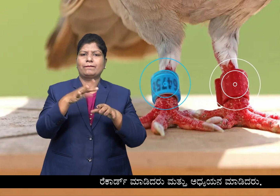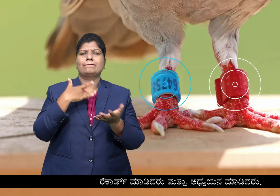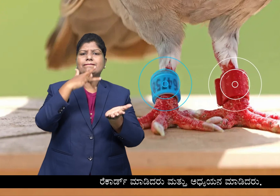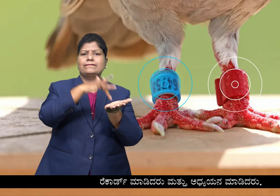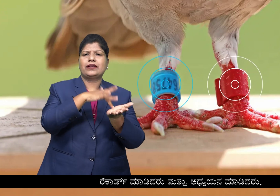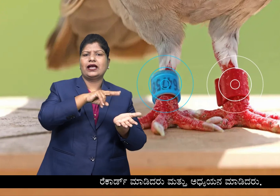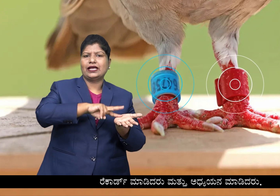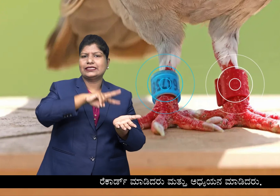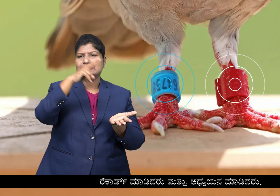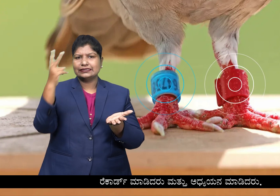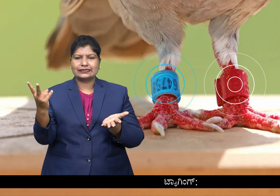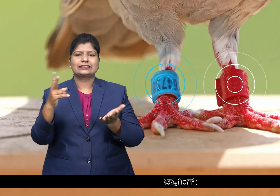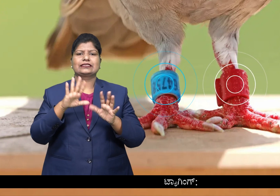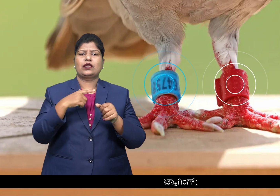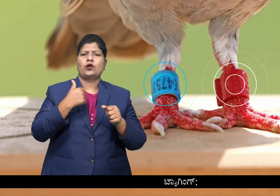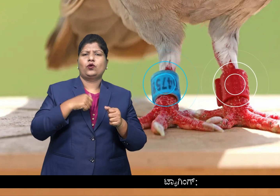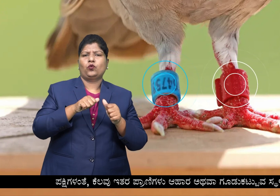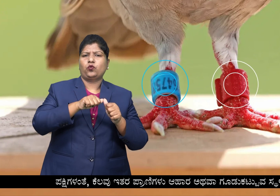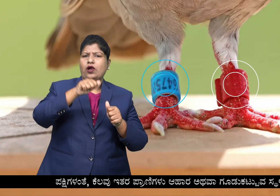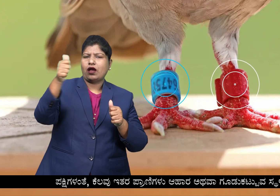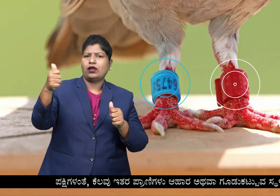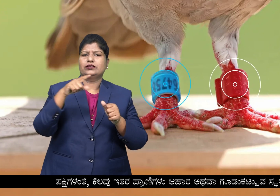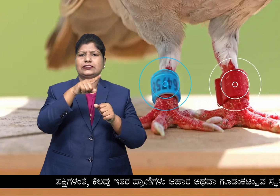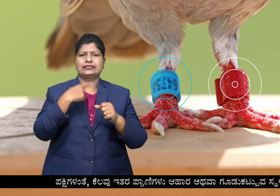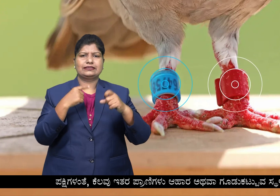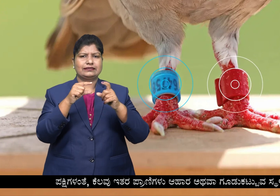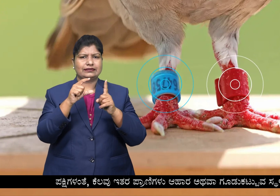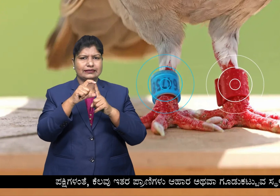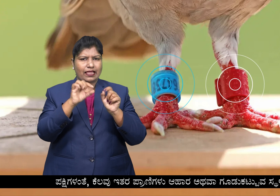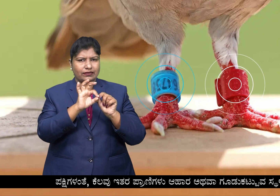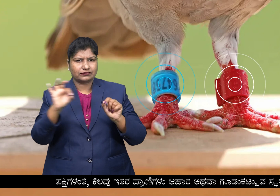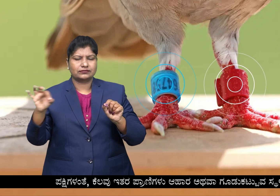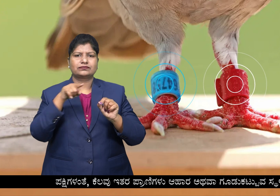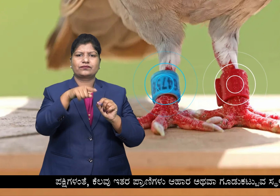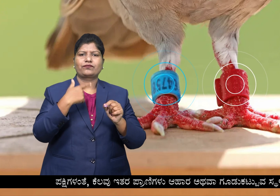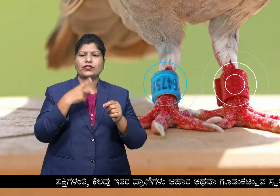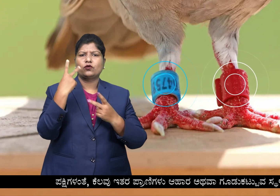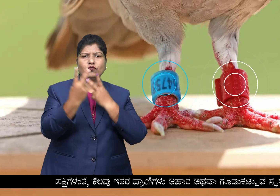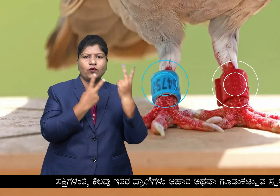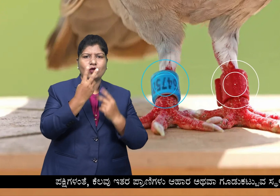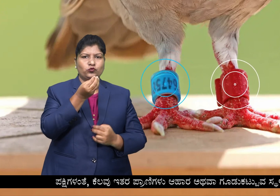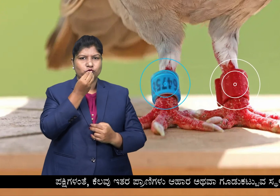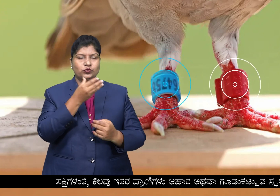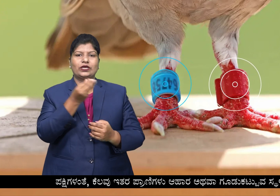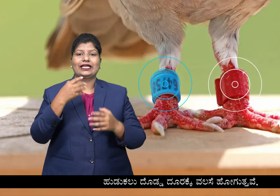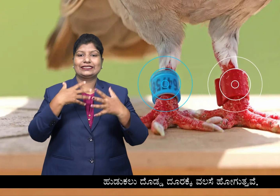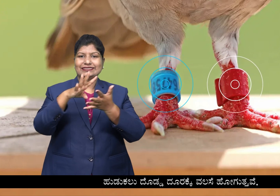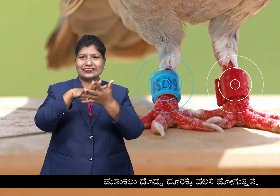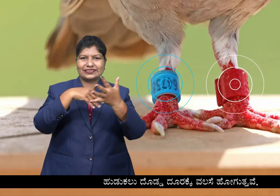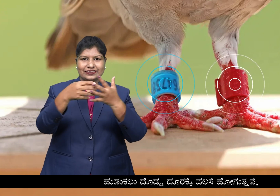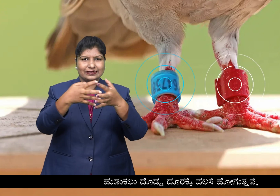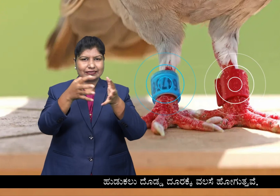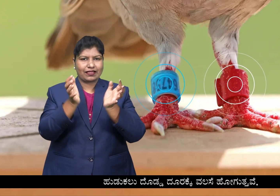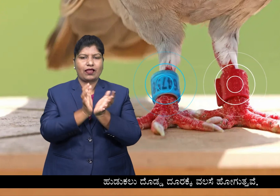ಮಾಡಿದರು ಮತ್ತು ಅಧ್ಯಯನ ಮಾಡಿದರು. ಟ್ಯಾಗಿಂಗ್: ಪಕ್ಷಿಗಳಂತೆ ಕೆಲವು ಇತರ ಪ್ರಾಣಿಗಳು ಆಹಾರ ಅಥವಾ ಗೂಡು ಕಟ್ಟುವ ಸ್ಥಳಗಳನ್ನ